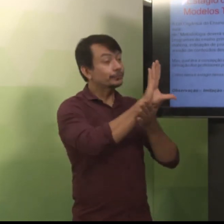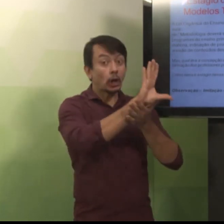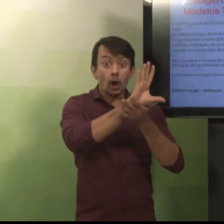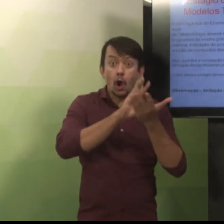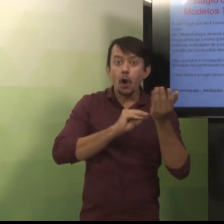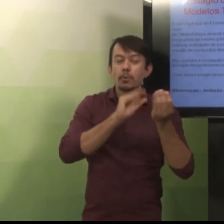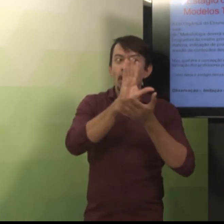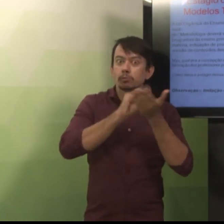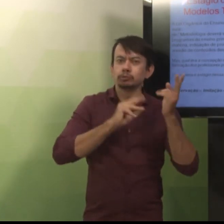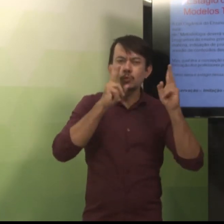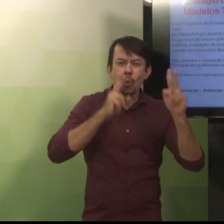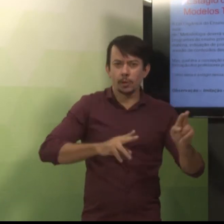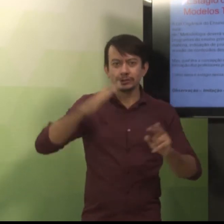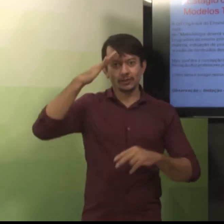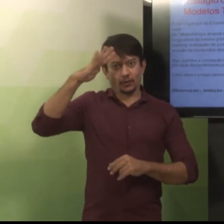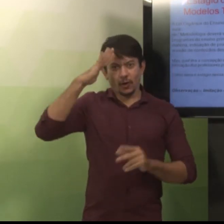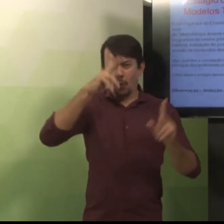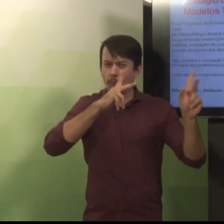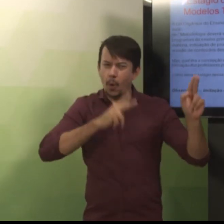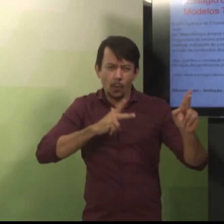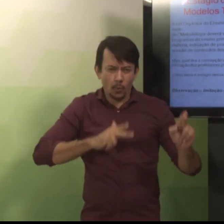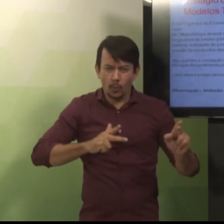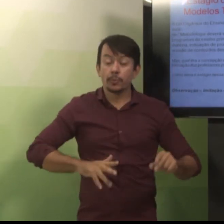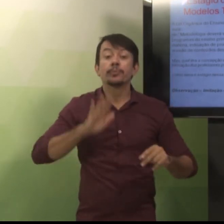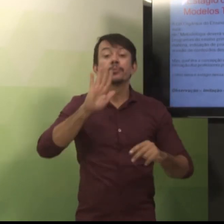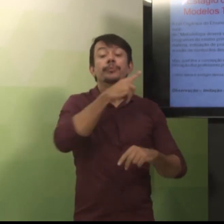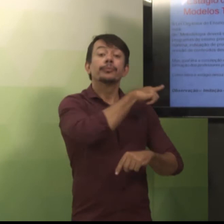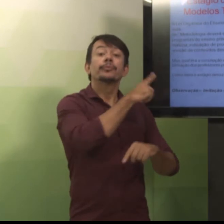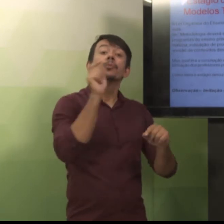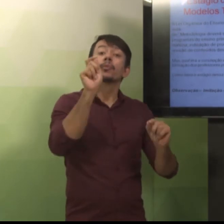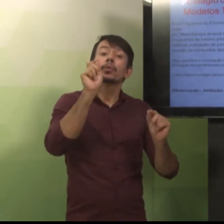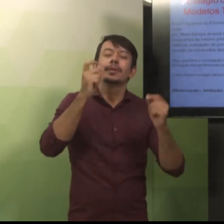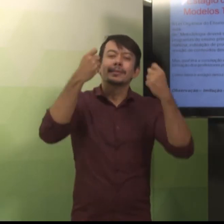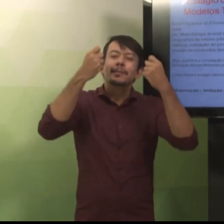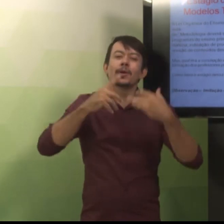como imitação dos modelos teóricos.